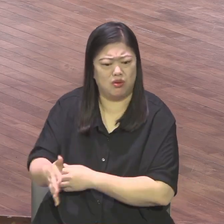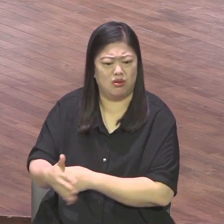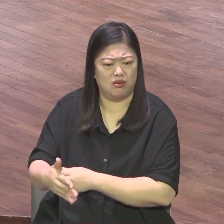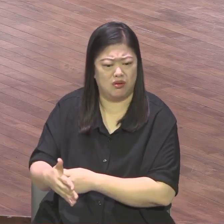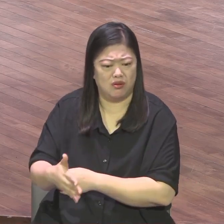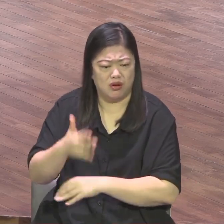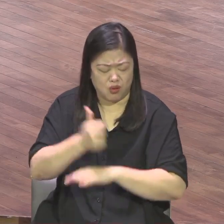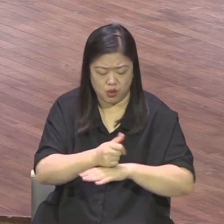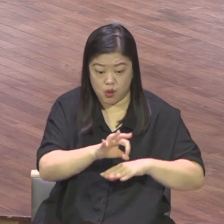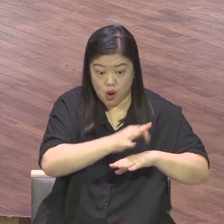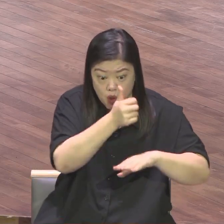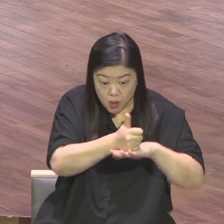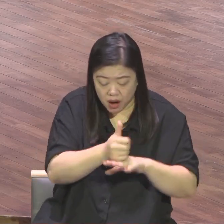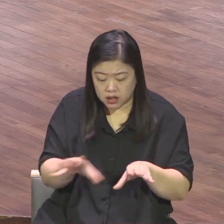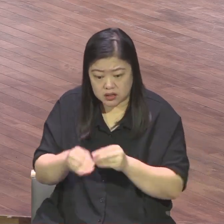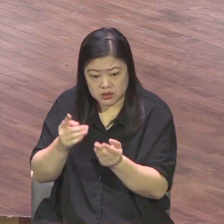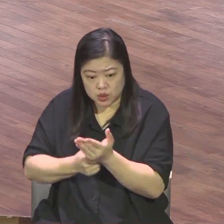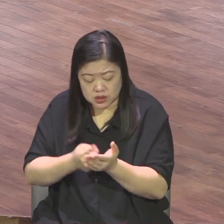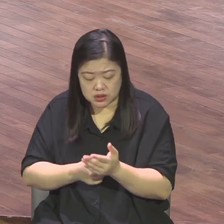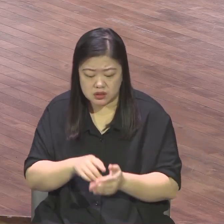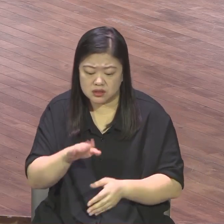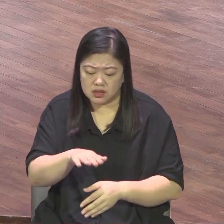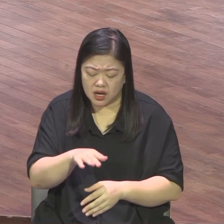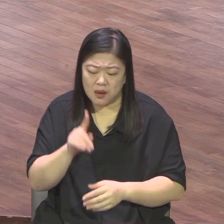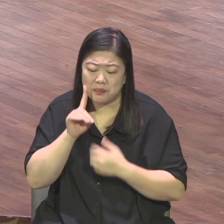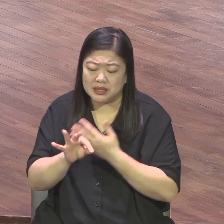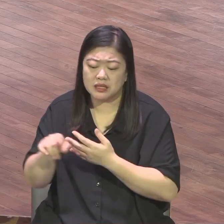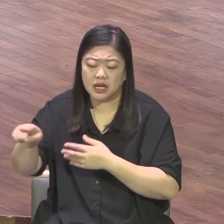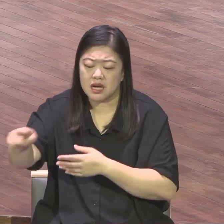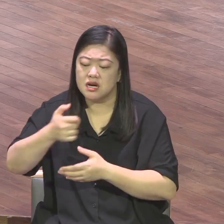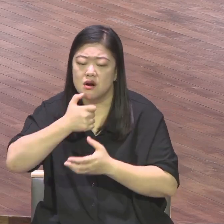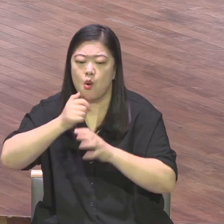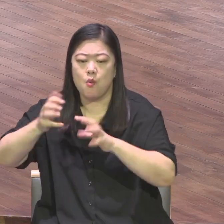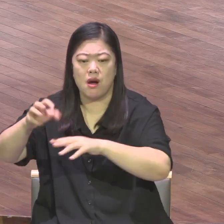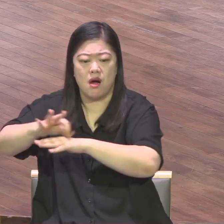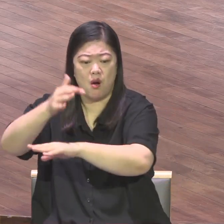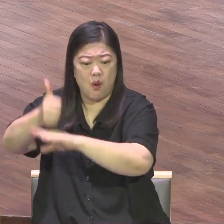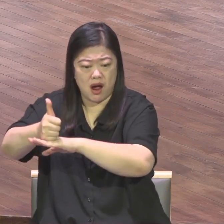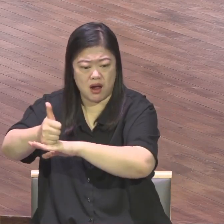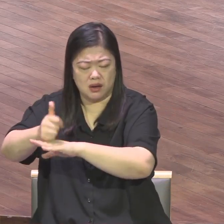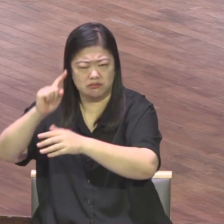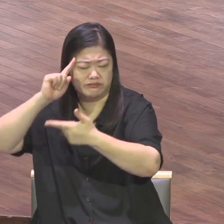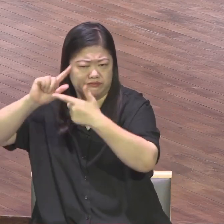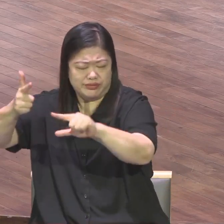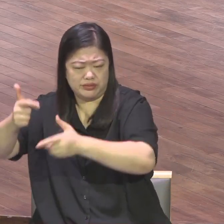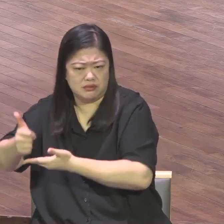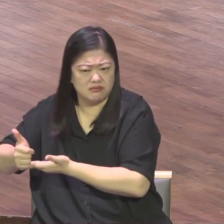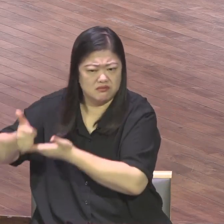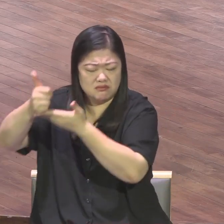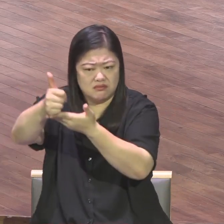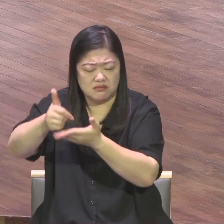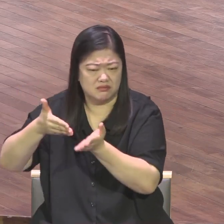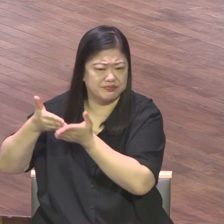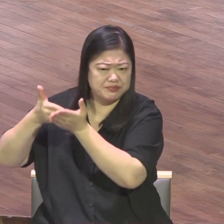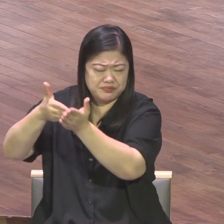베스도에게 이르되 이 사람이 만일 가이사에게 상소하지 않았더라면 석방될 수 있을 뿐 하였다 하니라.